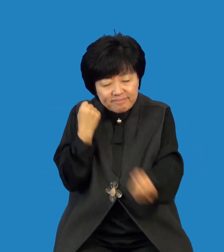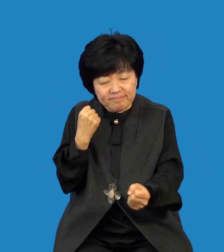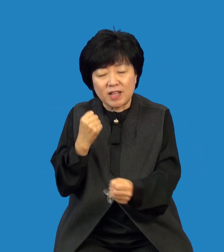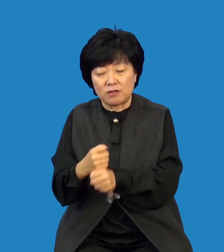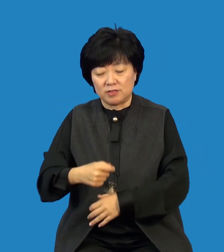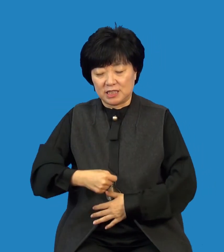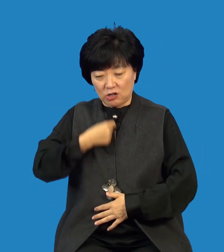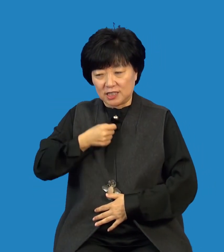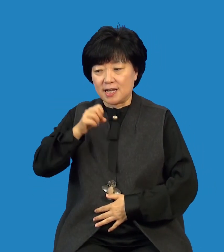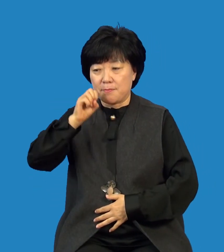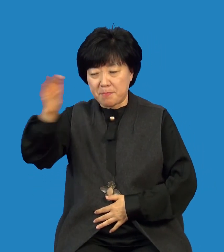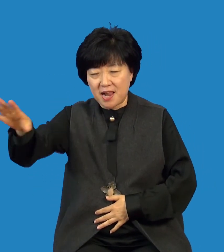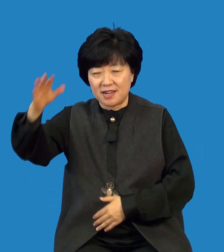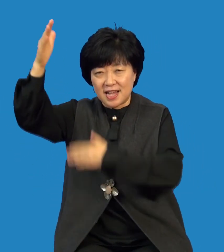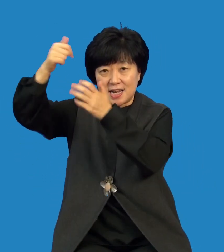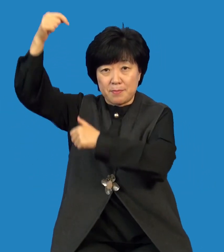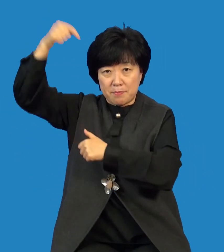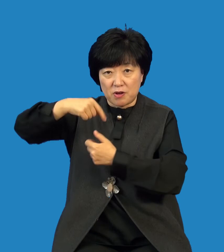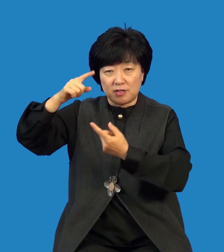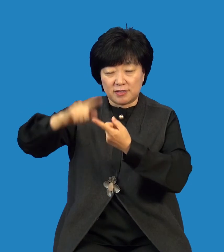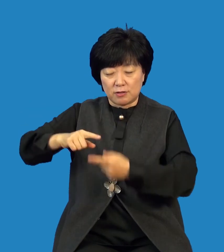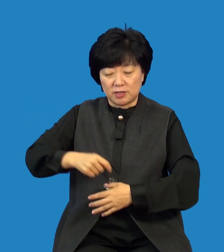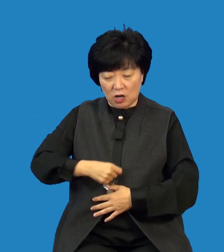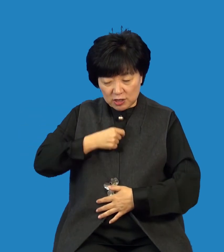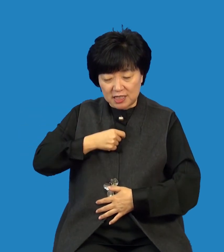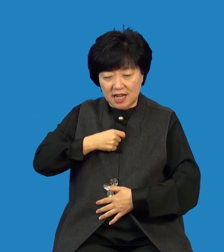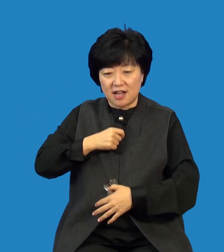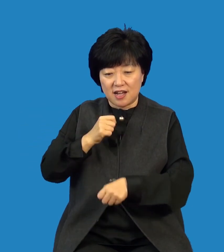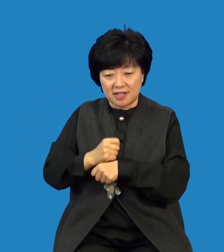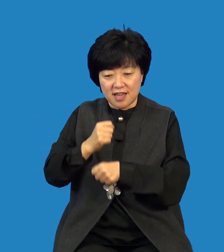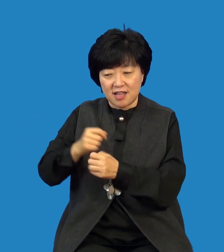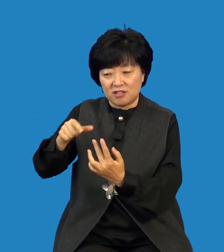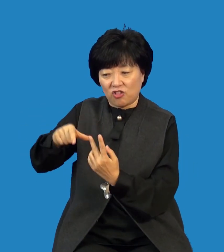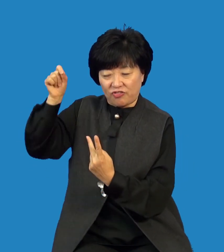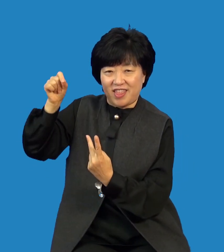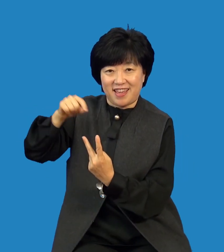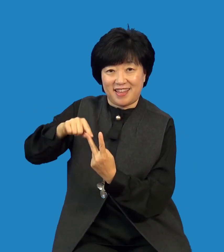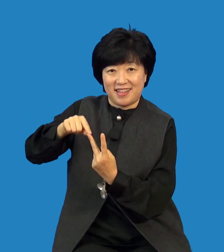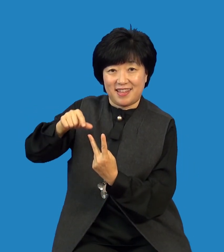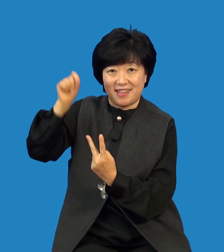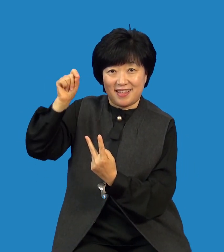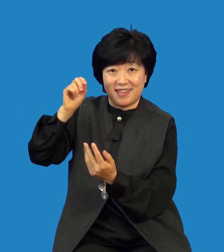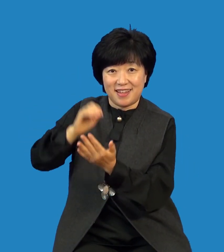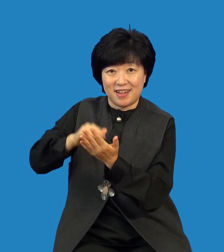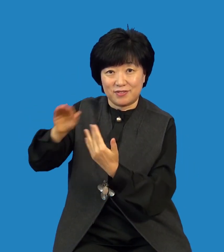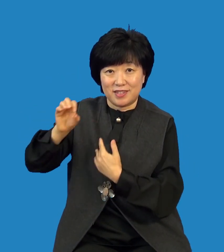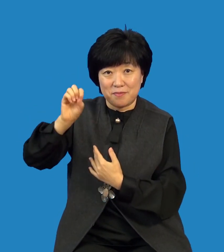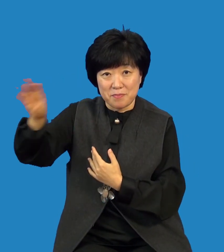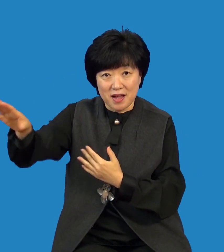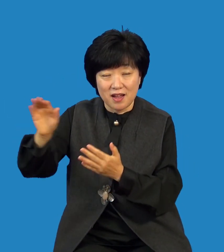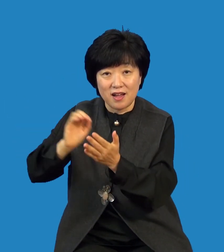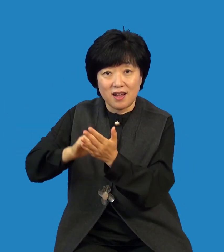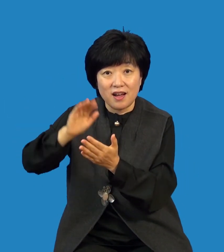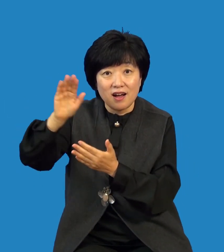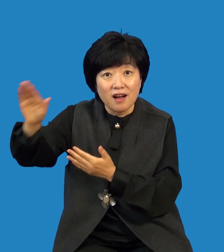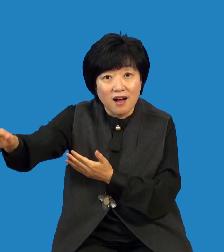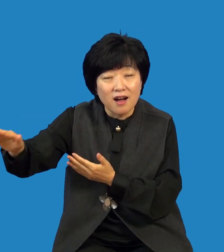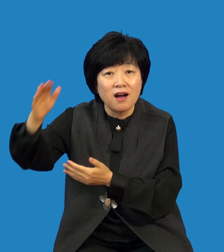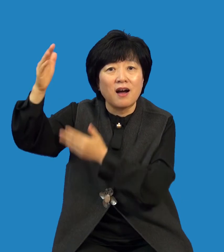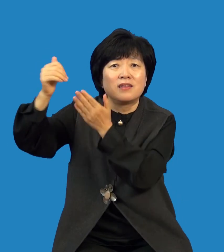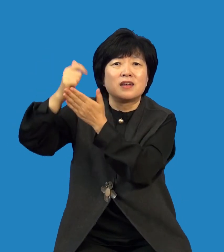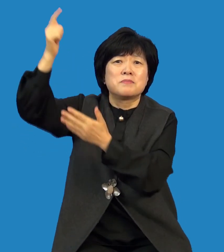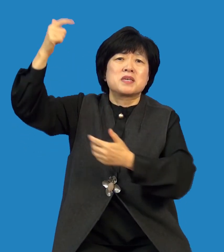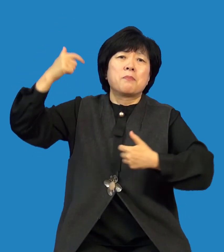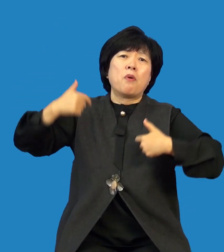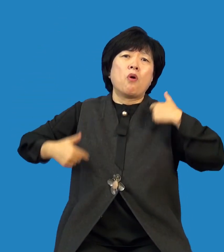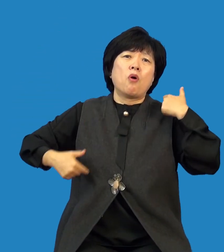느낌이었냐면, 조그만 차였어요. 혼다 시빅을 몰고 있었는데 그 안에 이 혼다 시빅이 좋은 차긴 하지만 제 거는 15년 된 혼다 시빅이었어요. 그래서